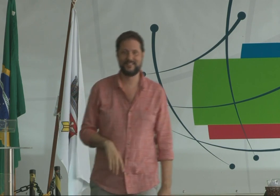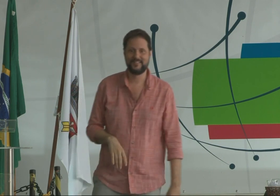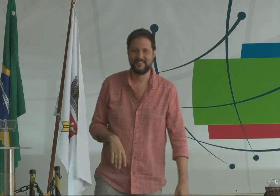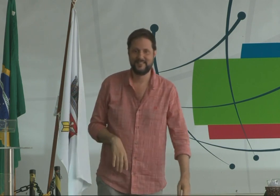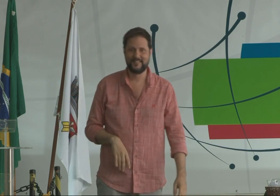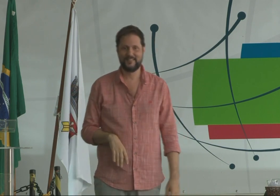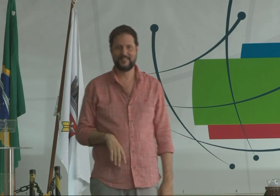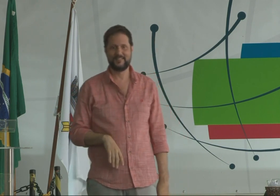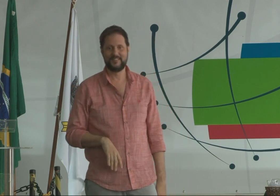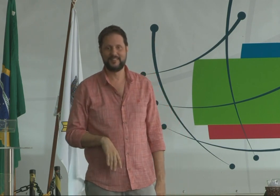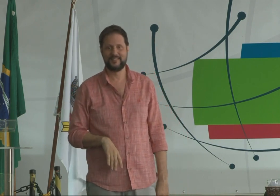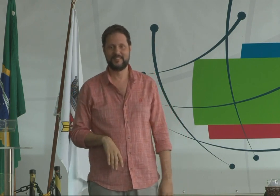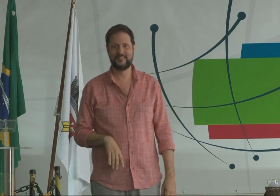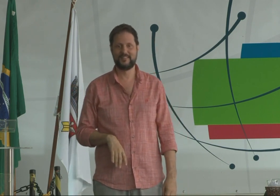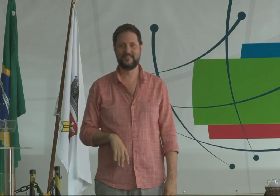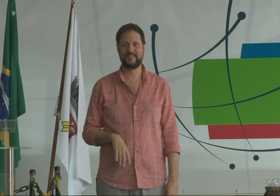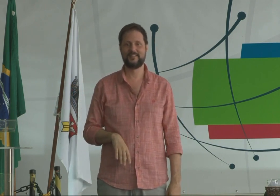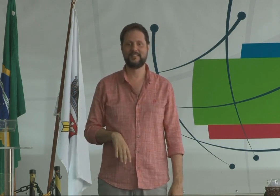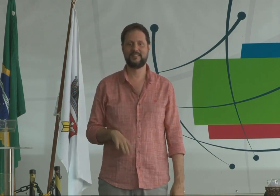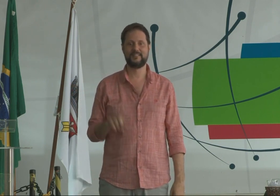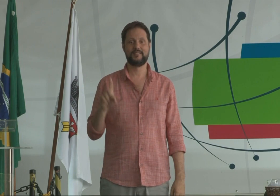você fala só a letra labial, mas não falamos a sua voz.